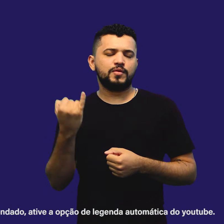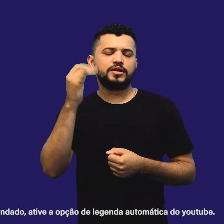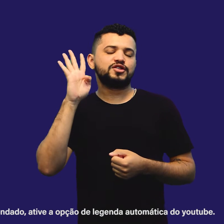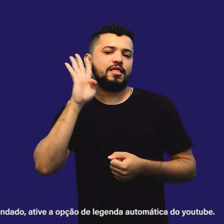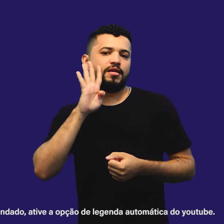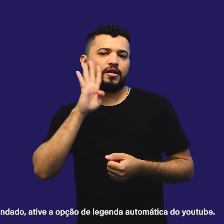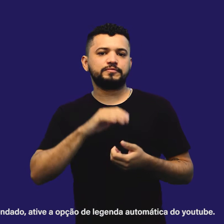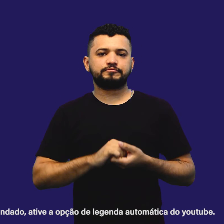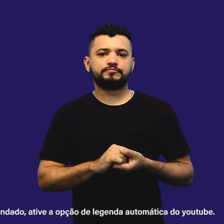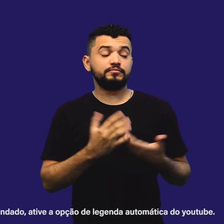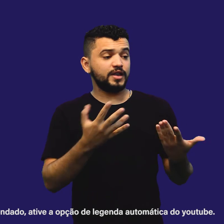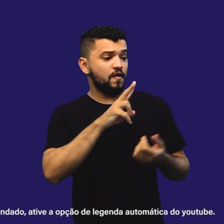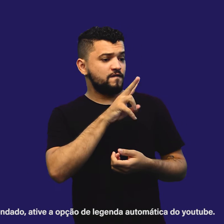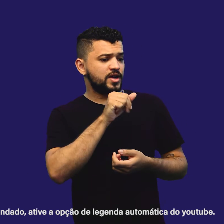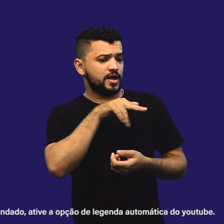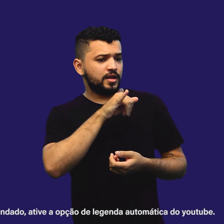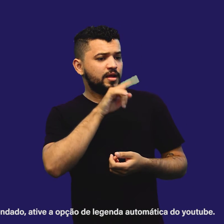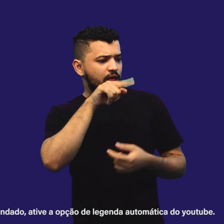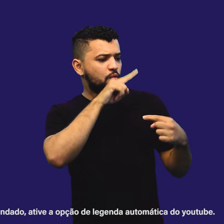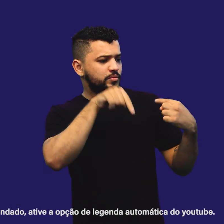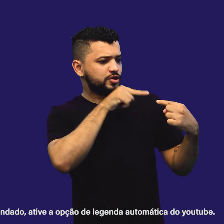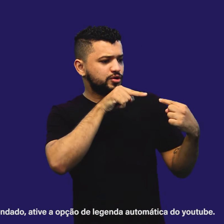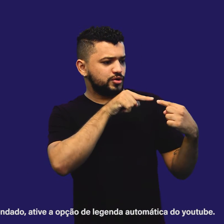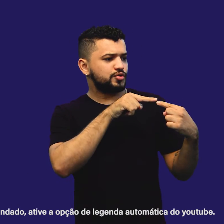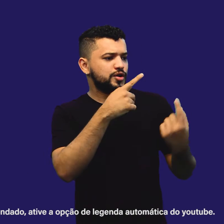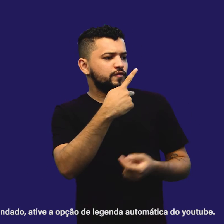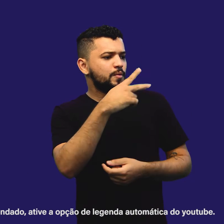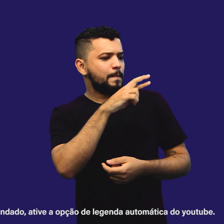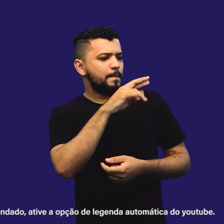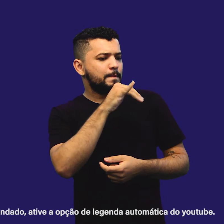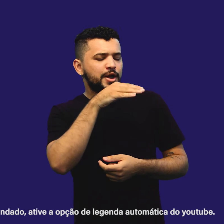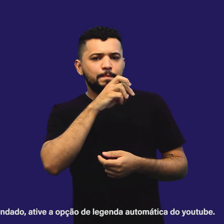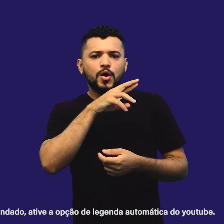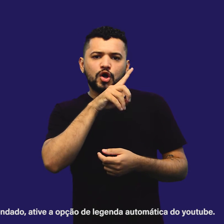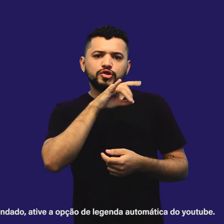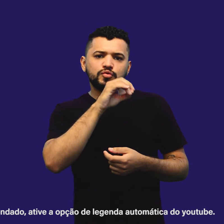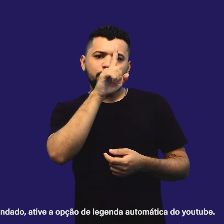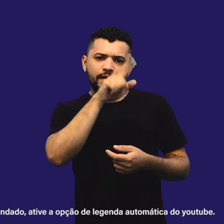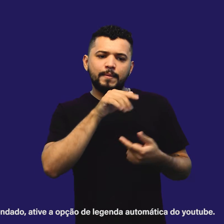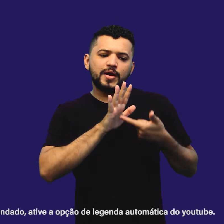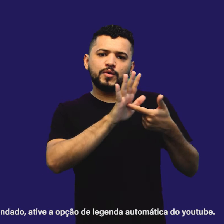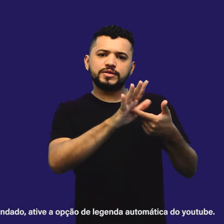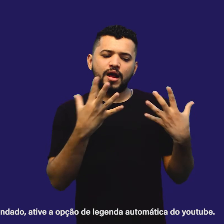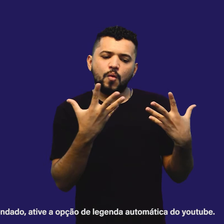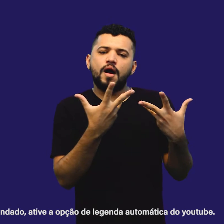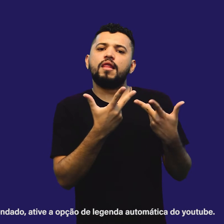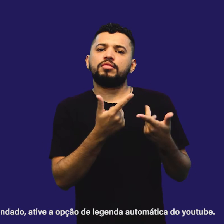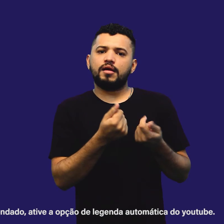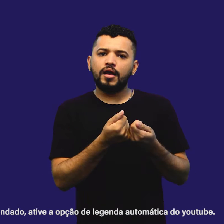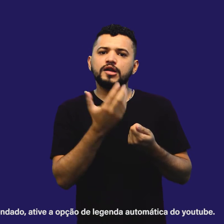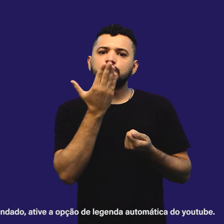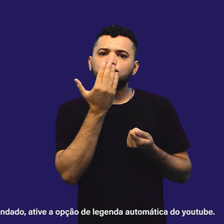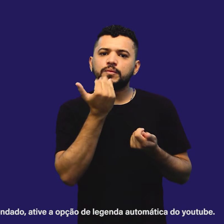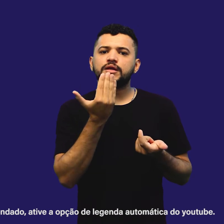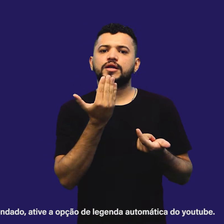é o propósito do Primórdios, né? Justamente isso, mostrar a qualidade alimentar, cultural